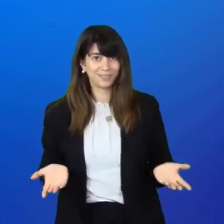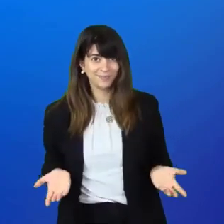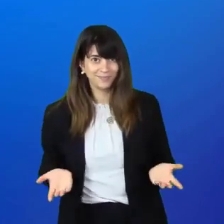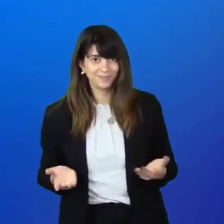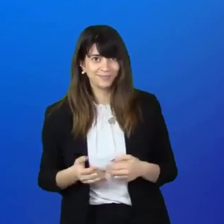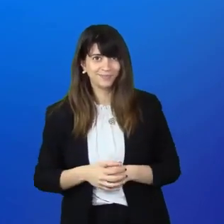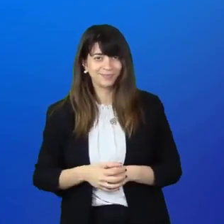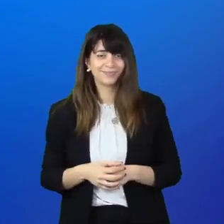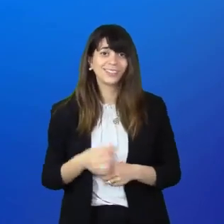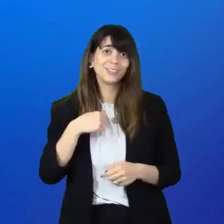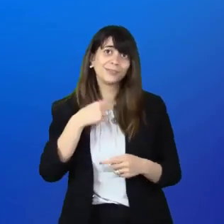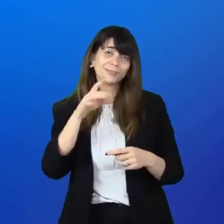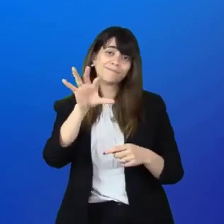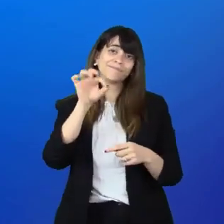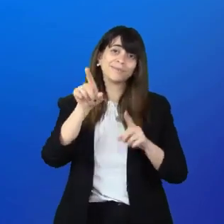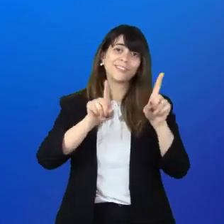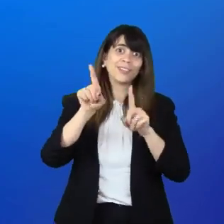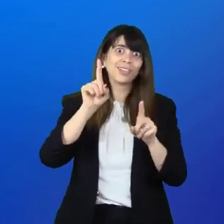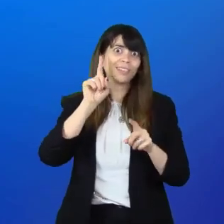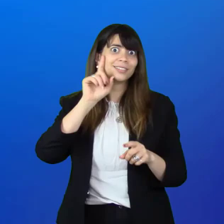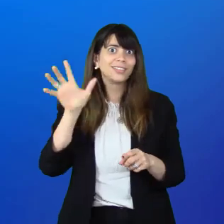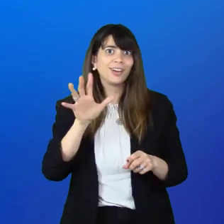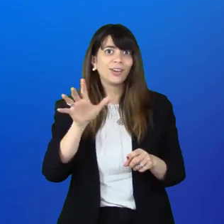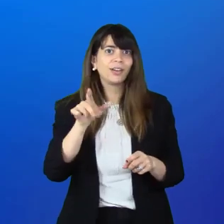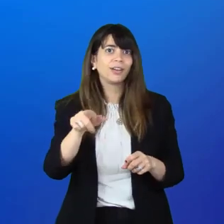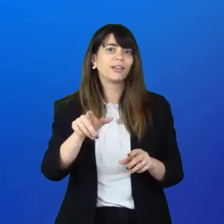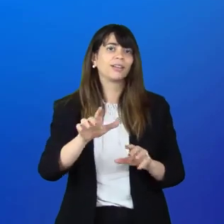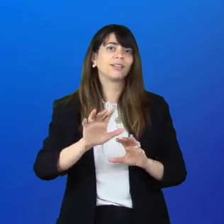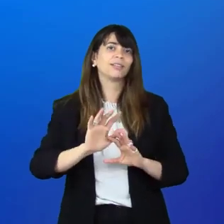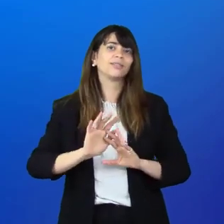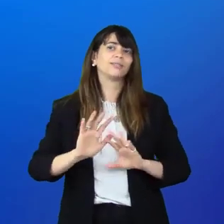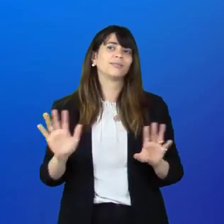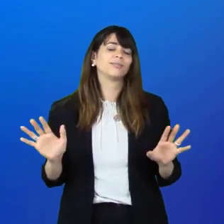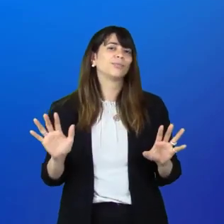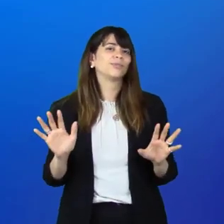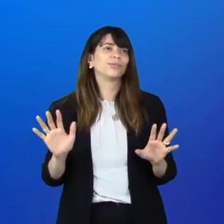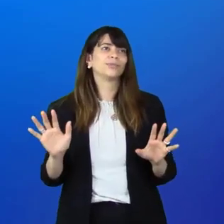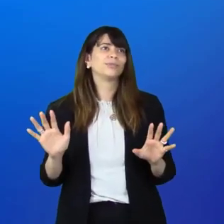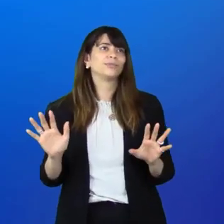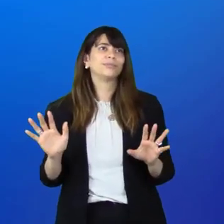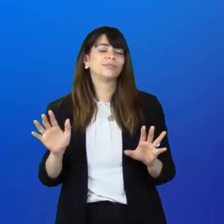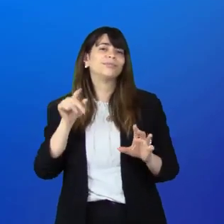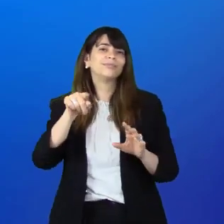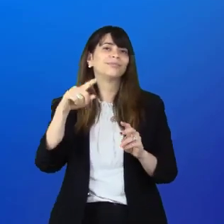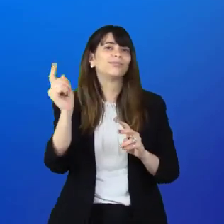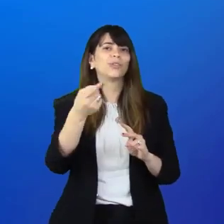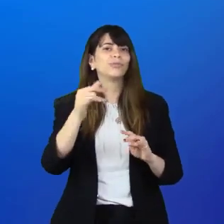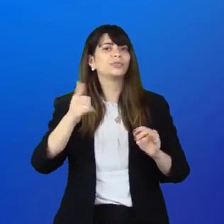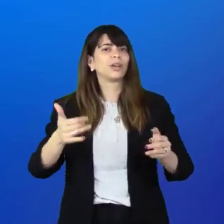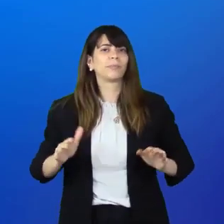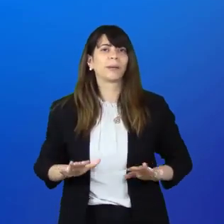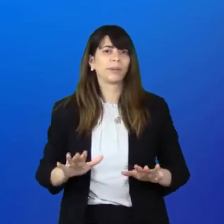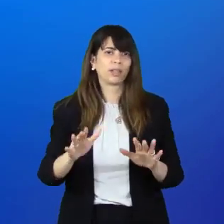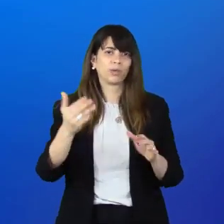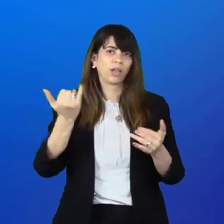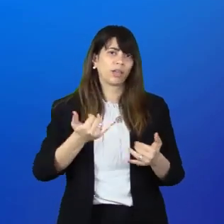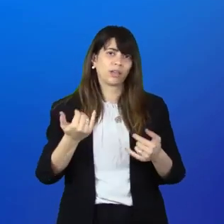más disfrutaba estudiar. Y bueno, ahora elegí la Facultad de Psicología y la Facultad de Psicología